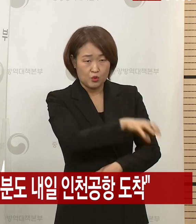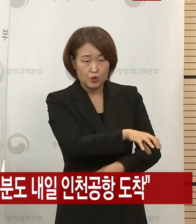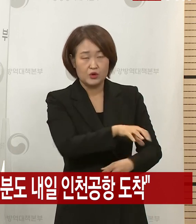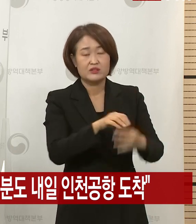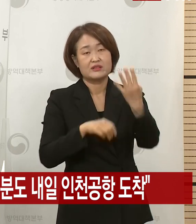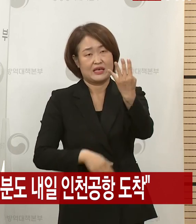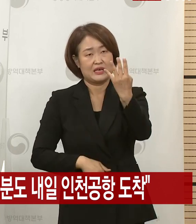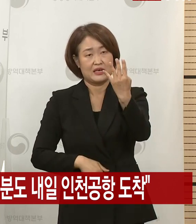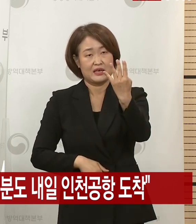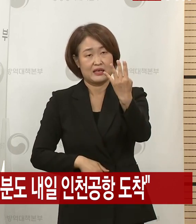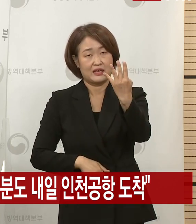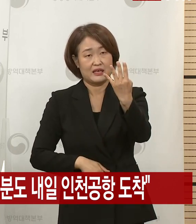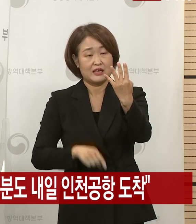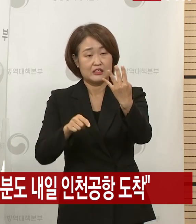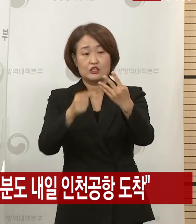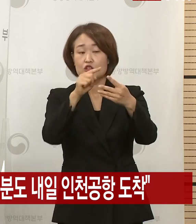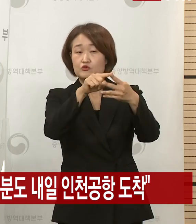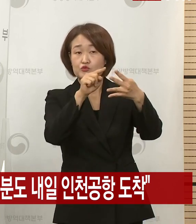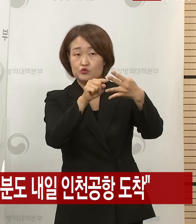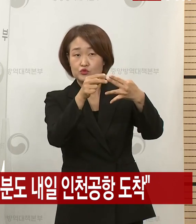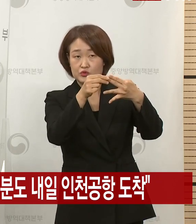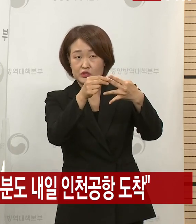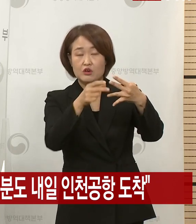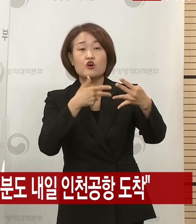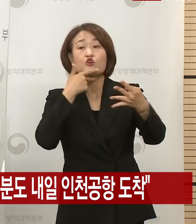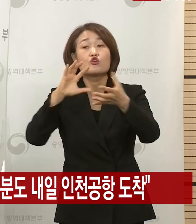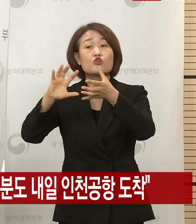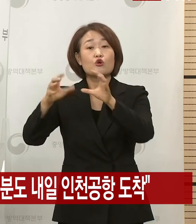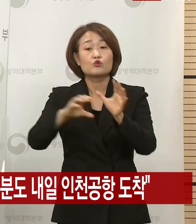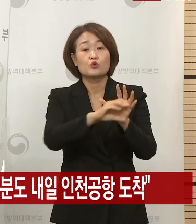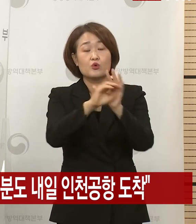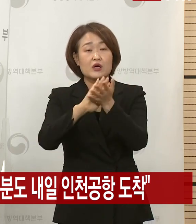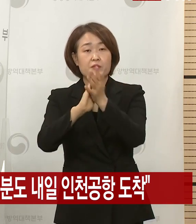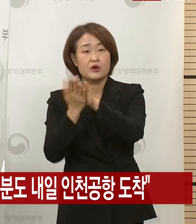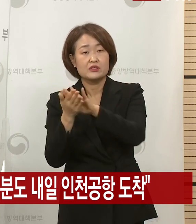중 2개 기관은 영국형 변이가 발생한 기관입니다.